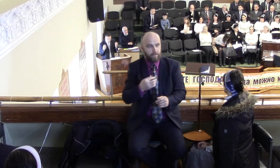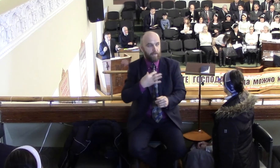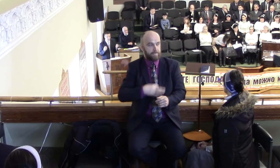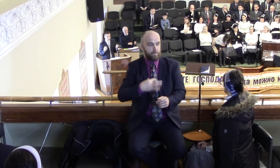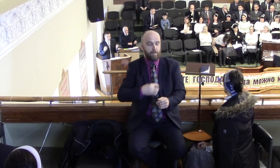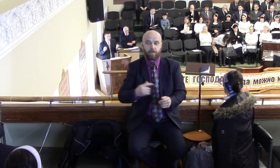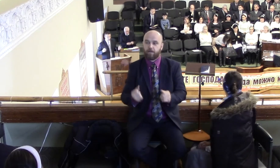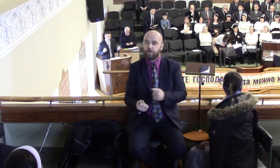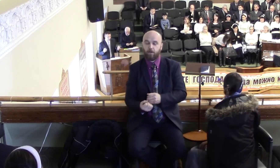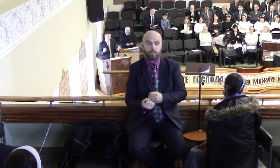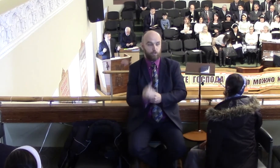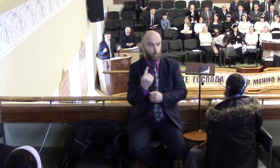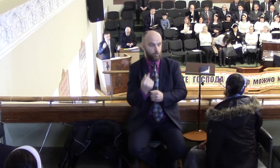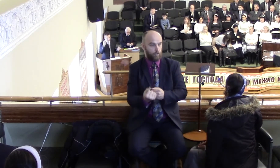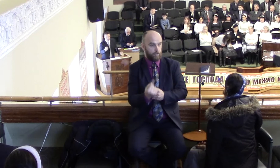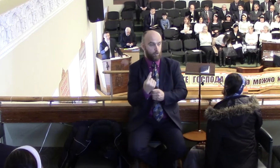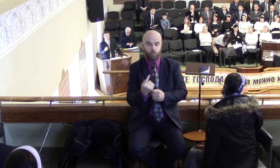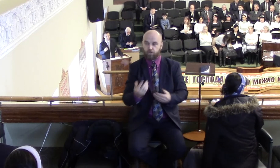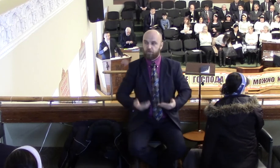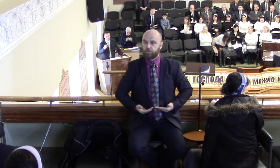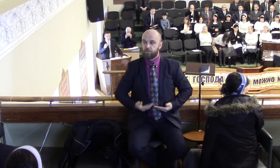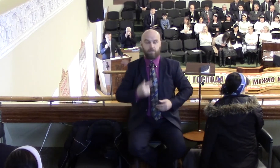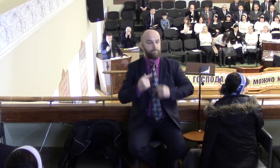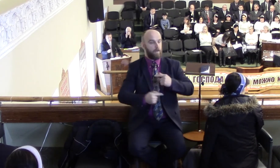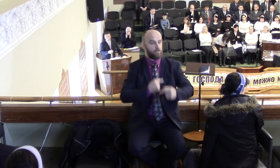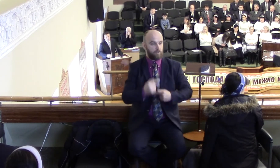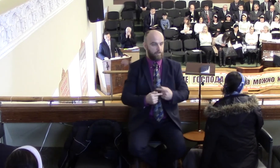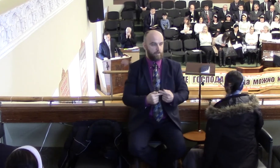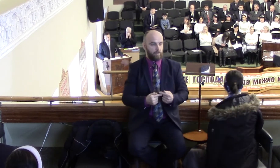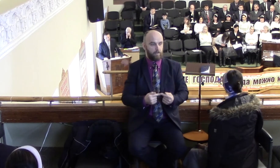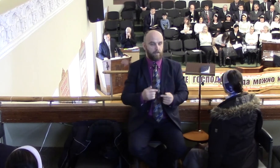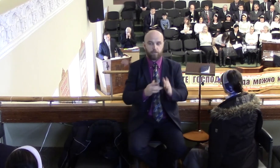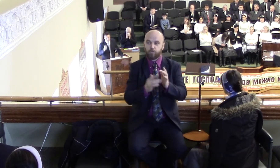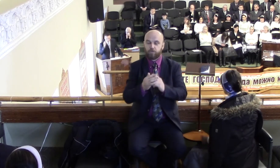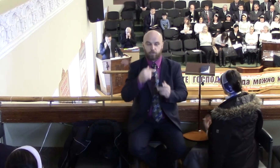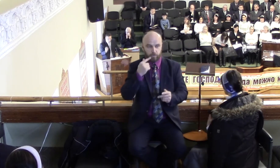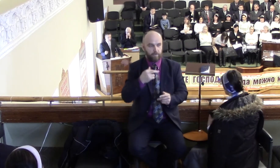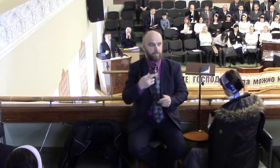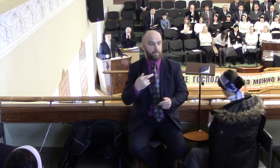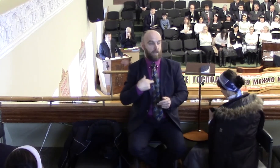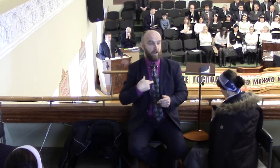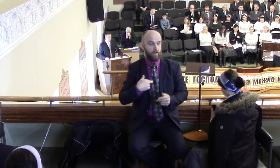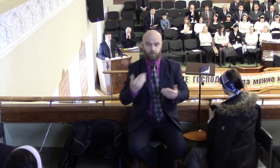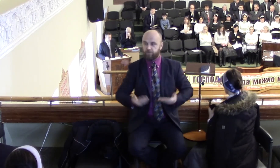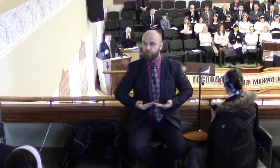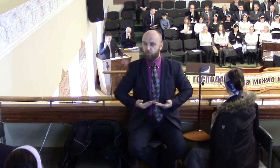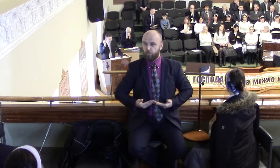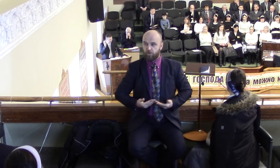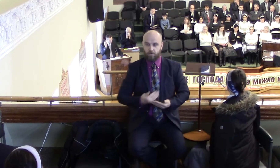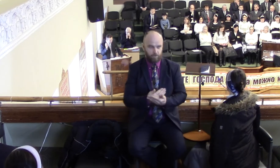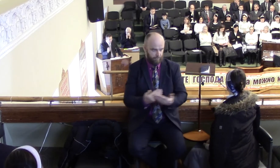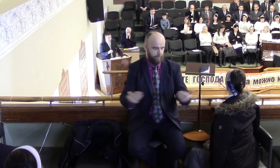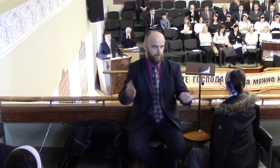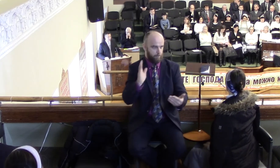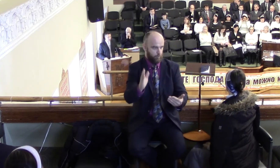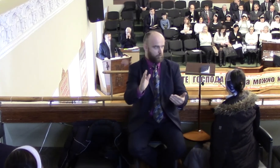об источнике жизни вечной. «Я живу, и вы будете жить». Кому это он сказал? Он сказал